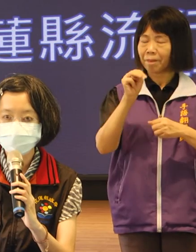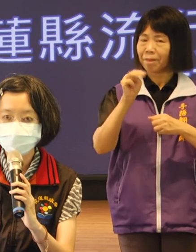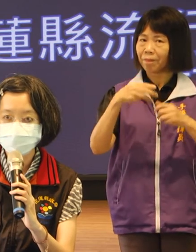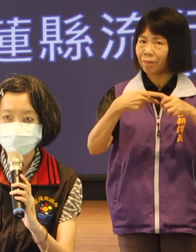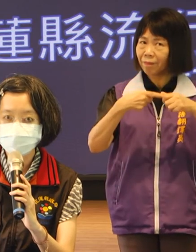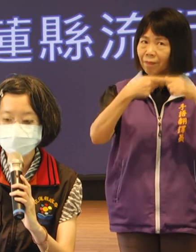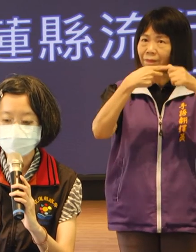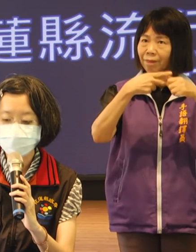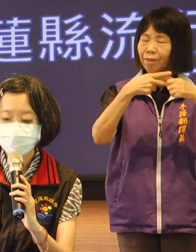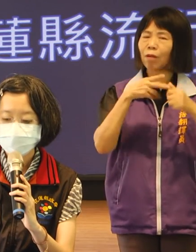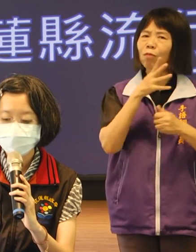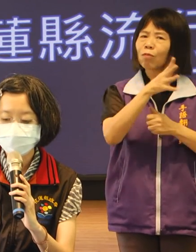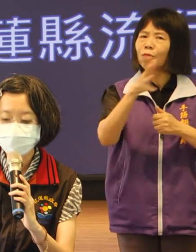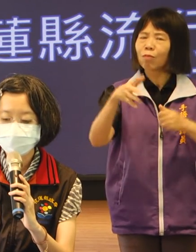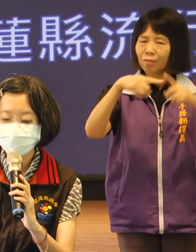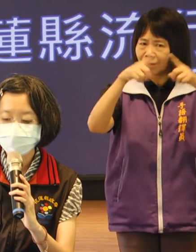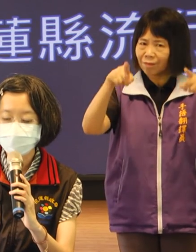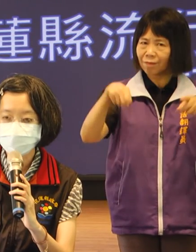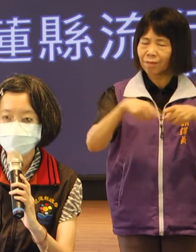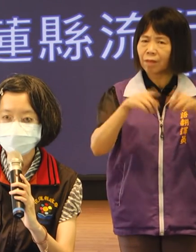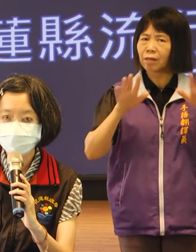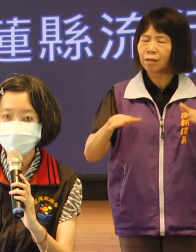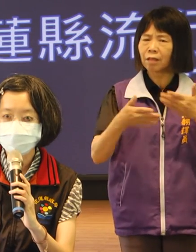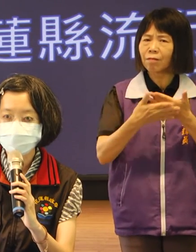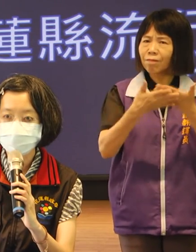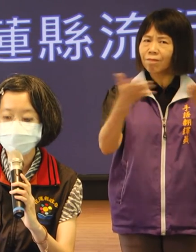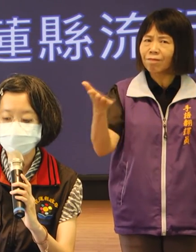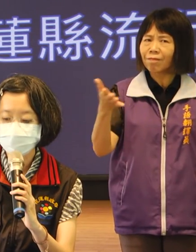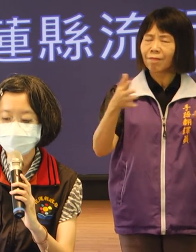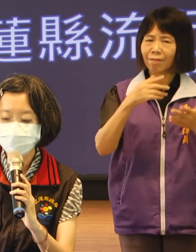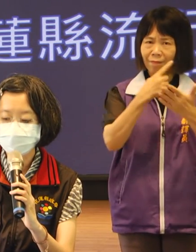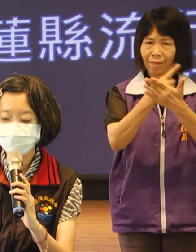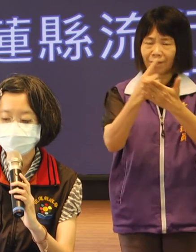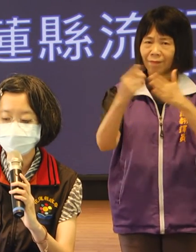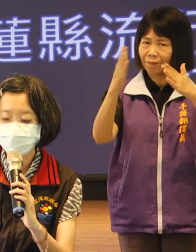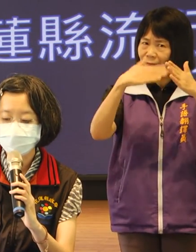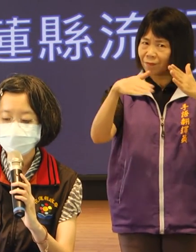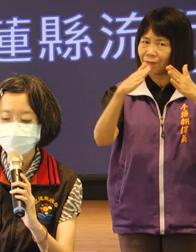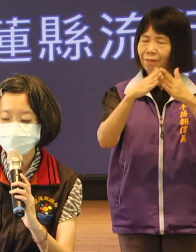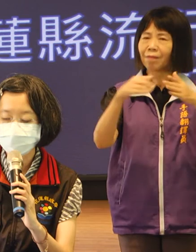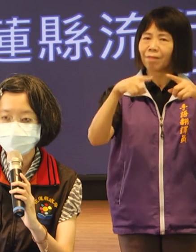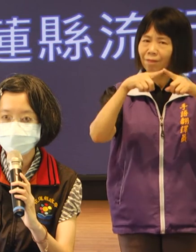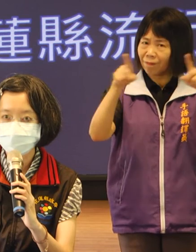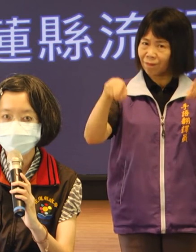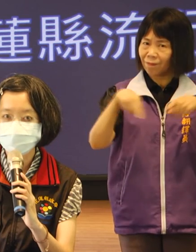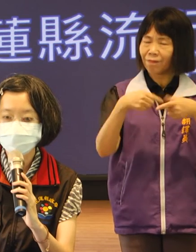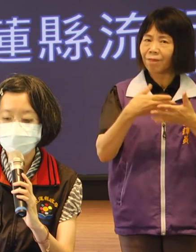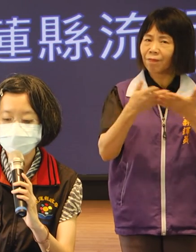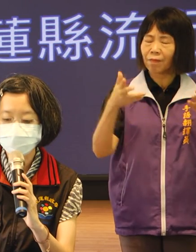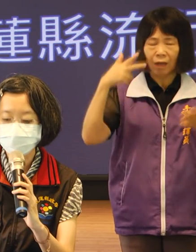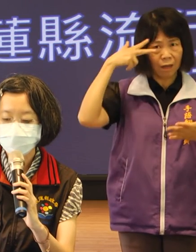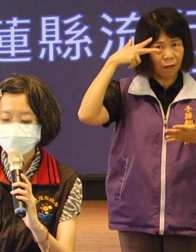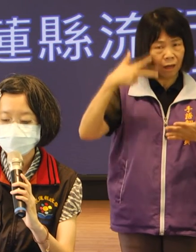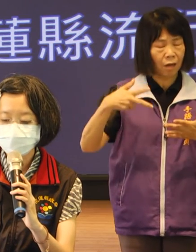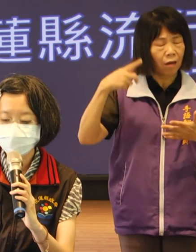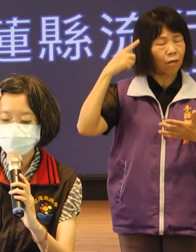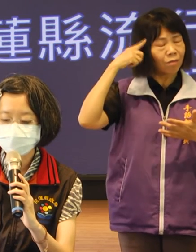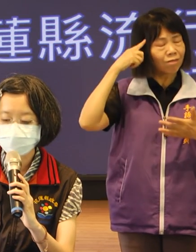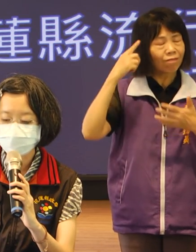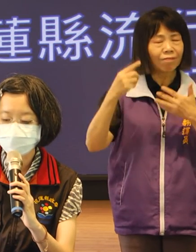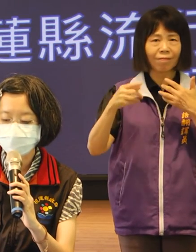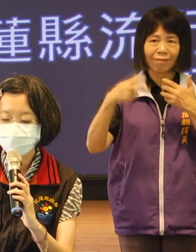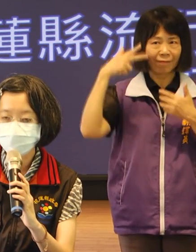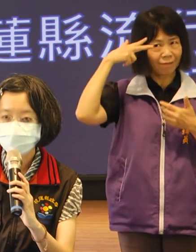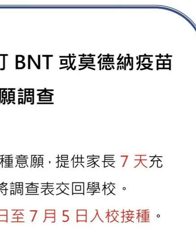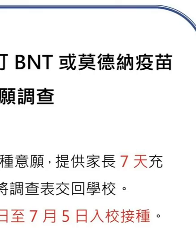二剂的意愿调查，那我们已经有发函给各校调查学童的接种意愿，那有7天的思考期。那请各位